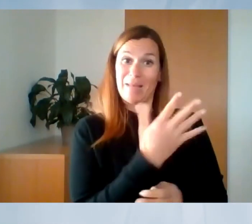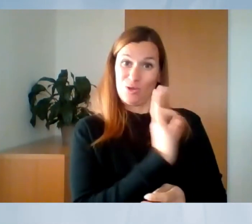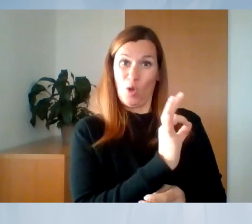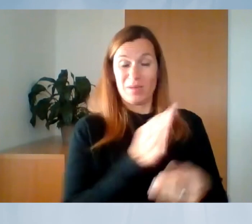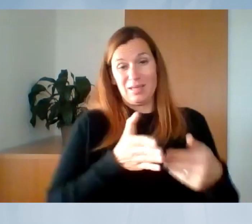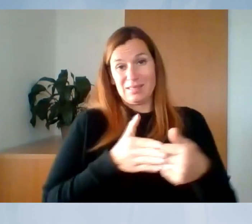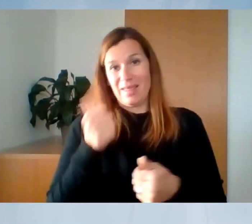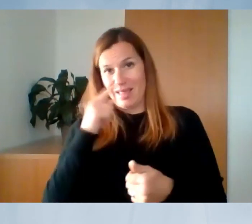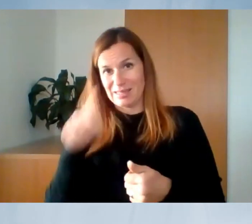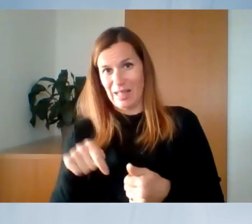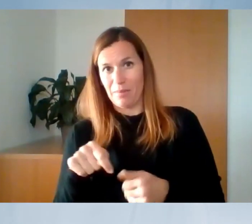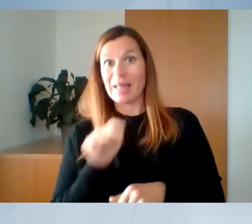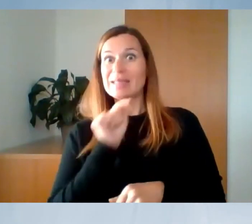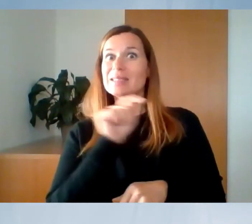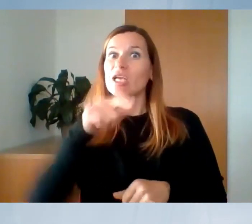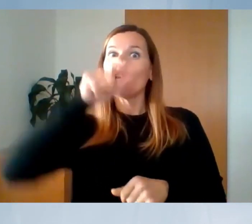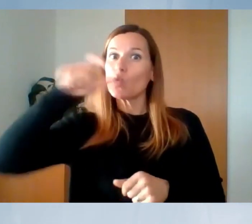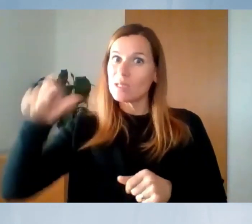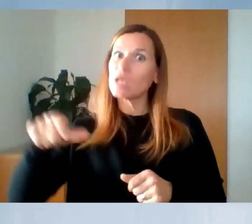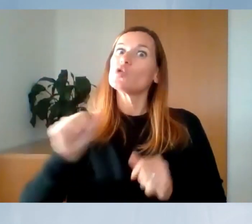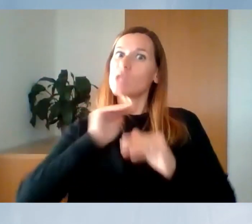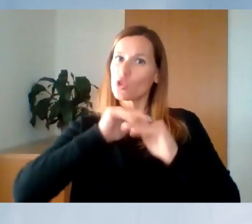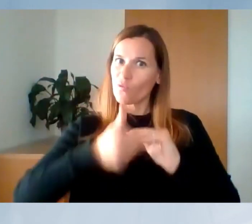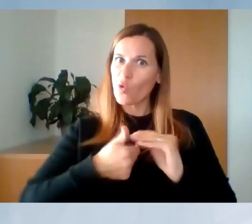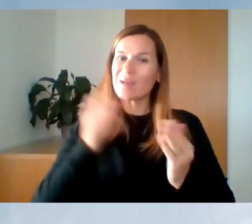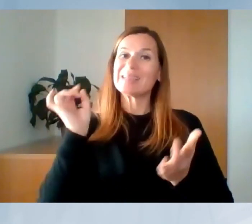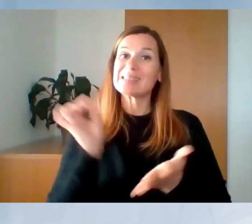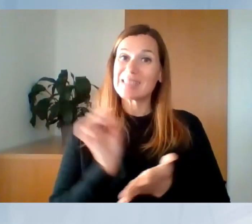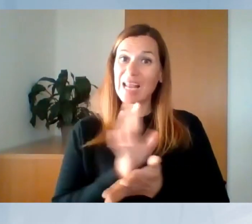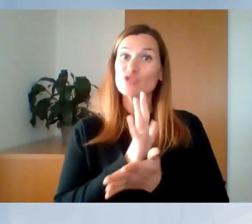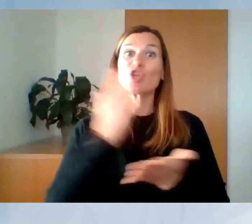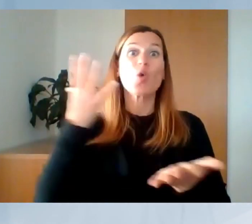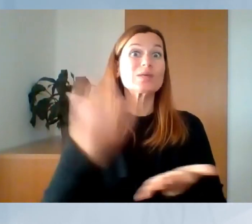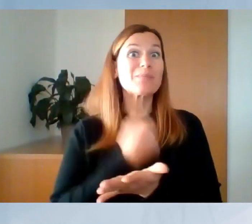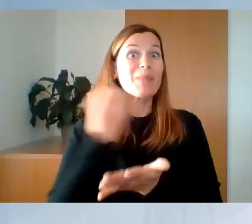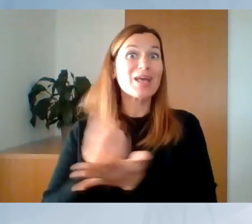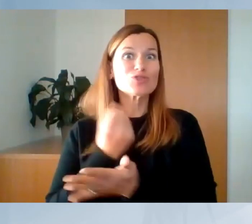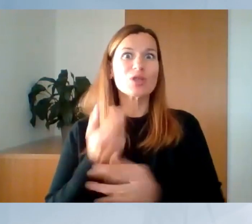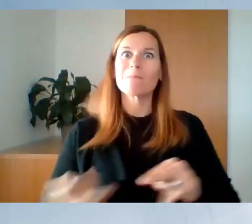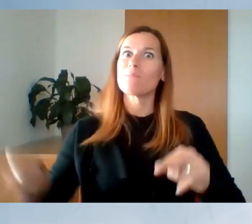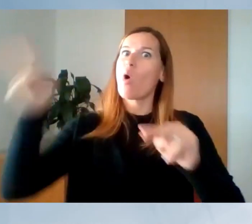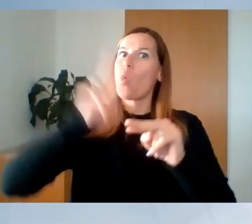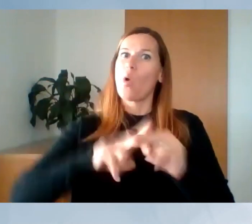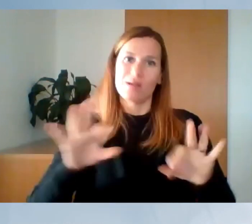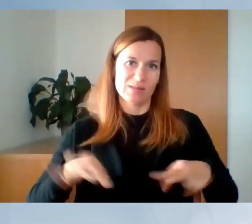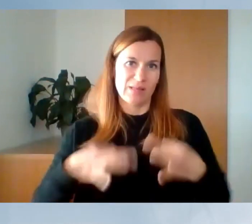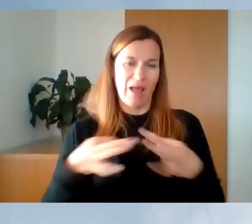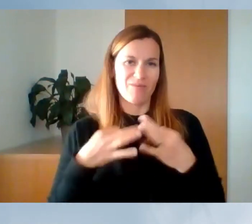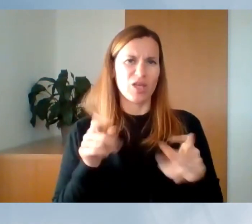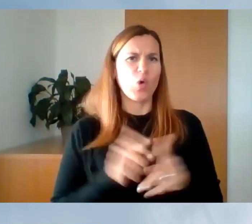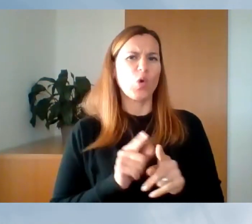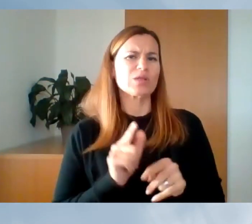5 dobrih 1 slaba. Ti ljudje so zadovoljni, srečni, uspešni in veliko bolj